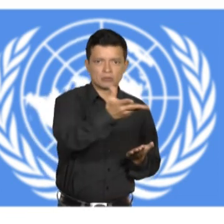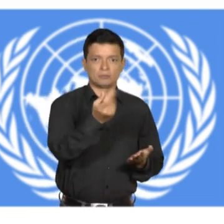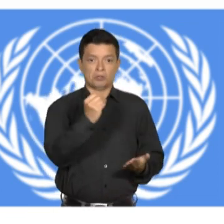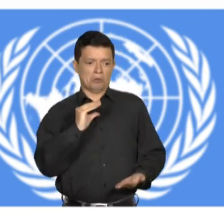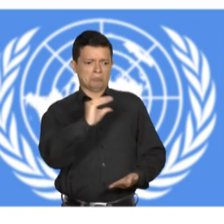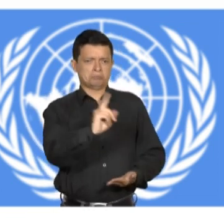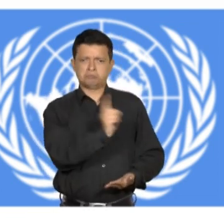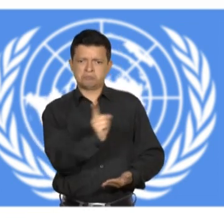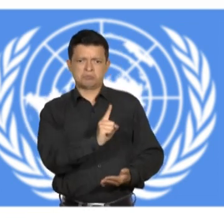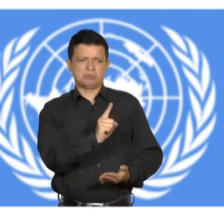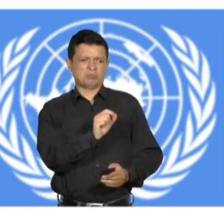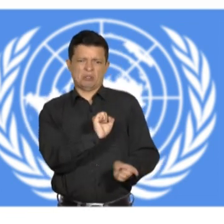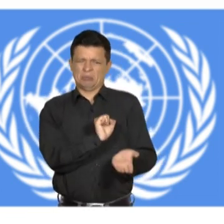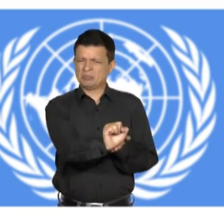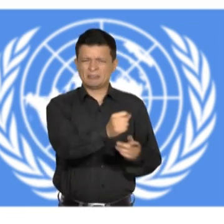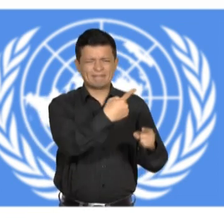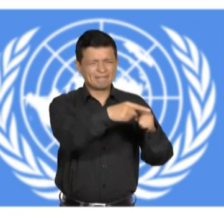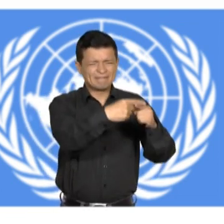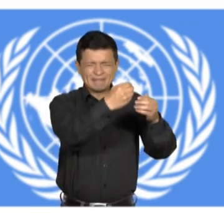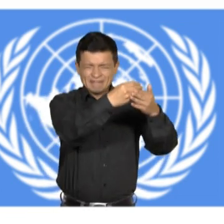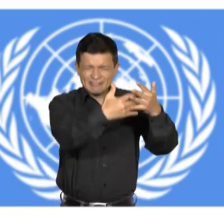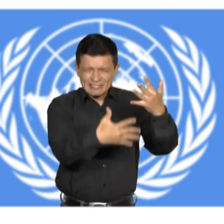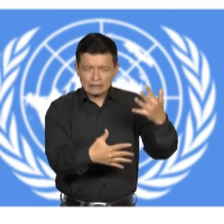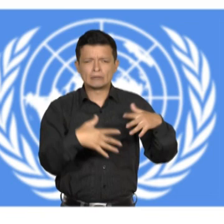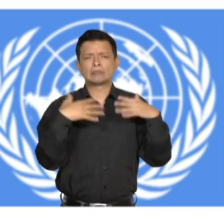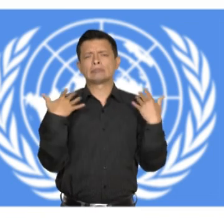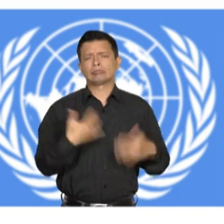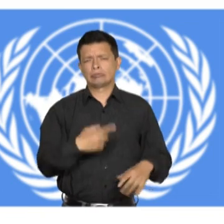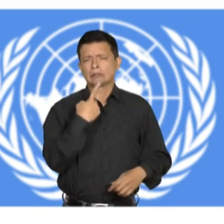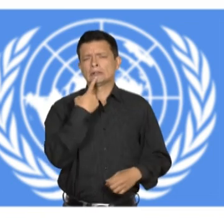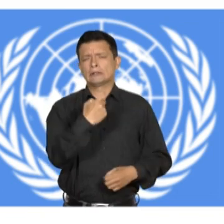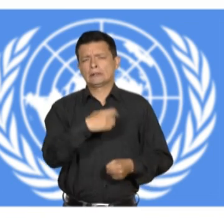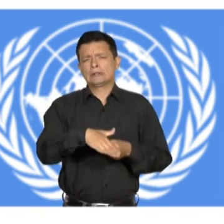malos tratos o explotación.